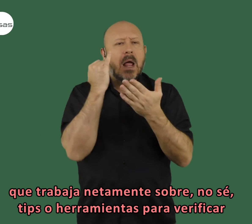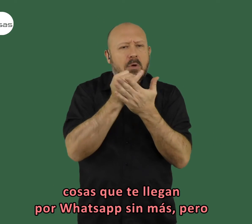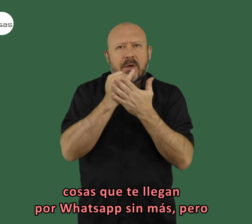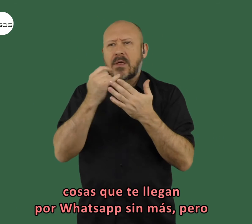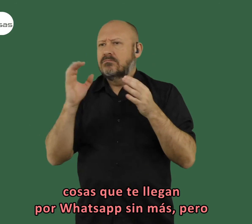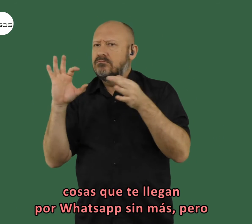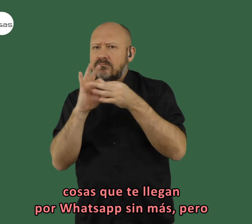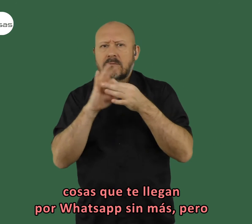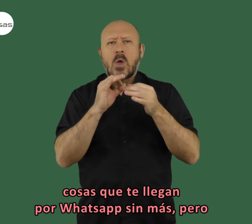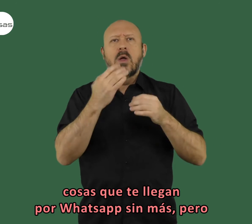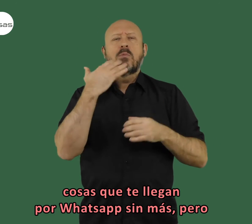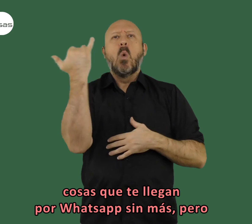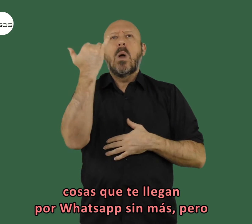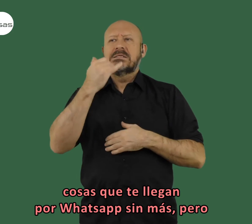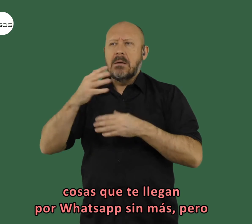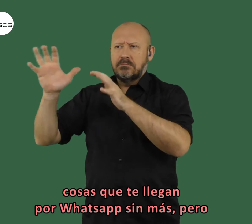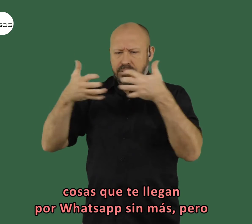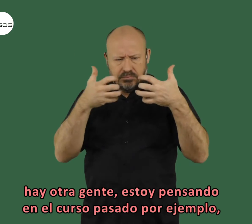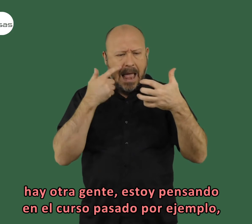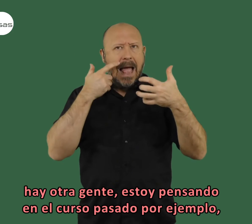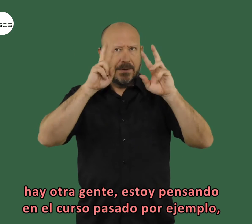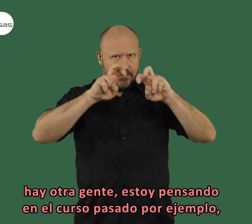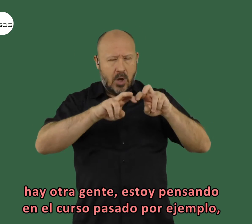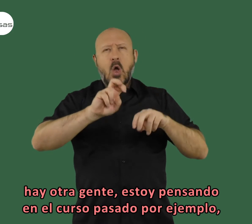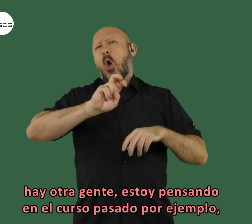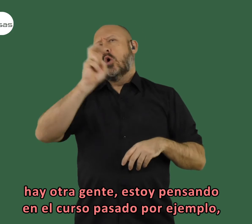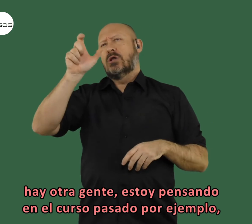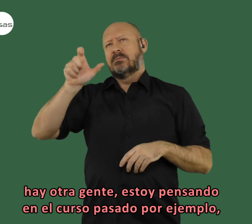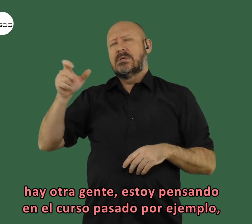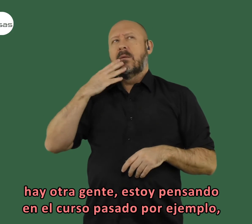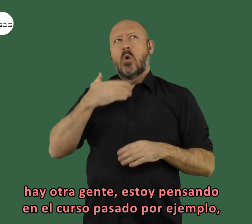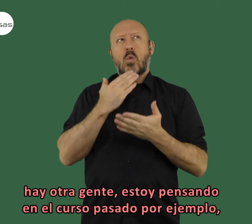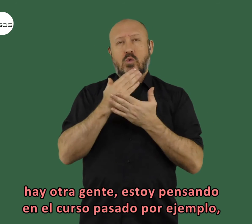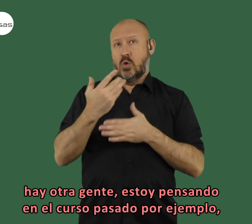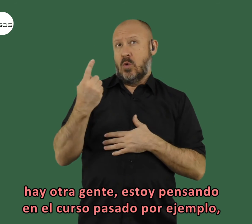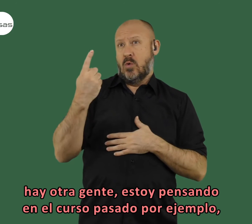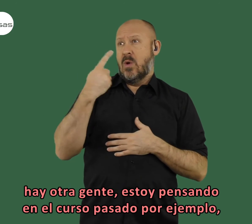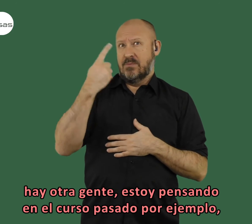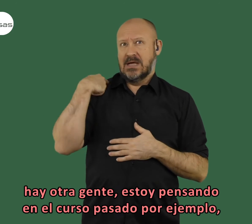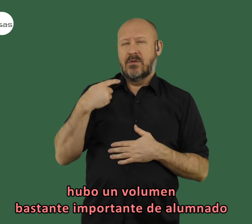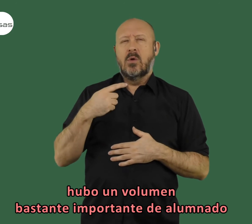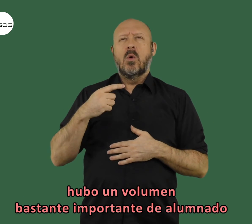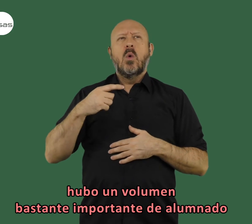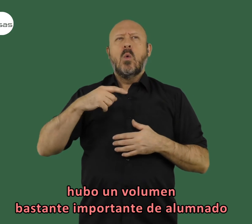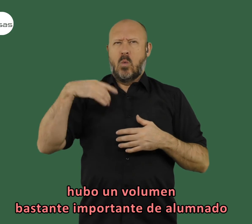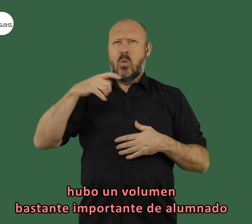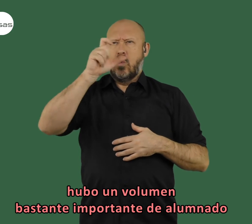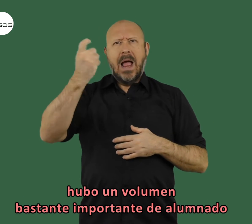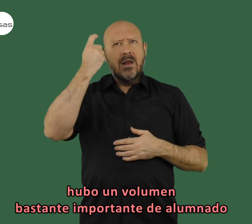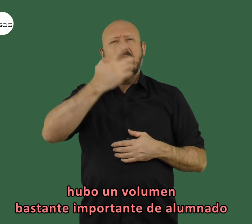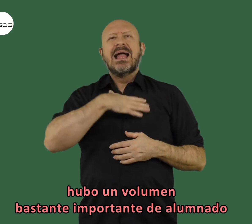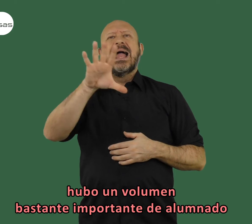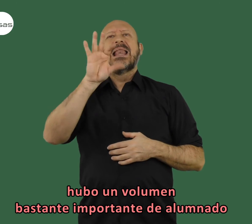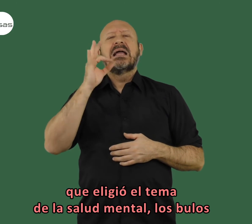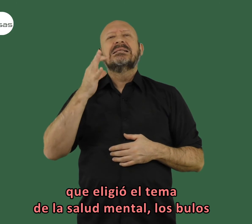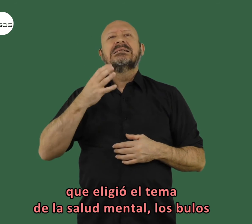para verificar cosas que te llegan por WhatsApp, sin más. Pero hay otra gente, estoy pensando en el curso pasado, por ejemplo, hubo un volumen bastante